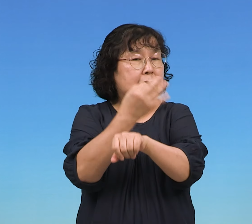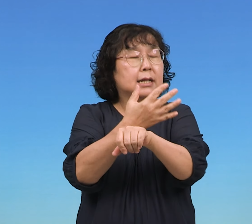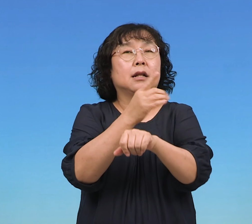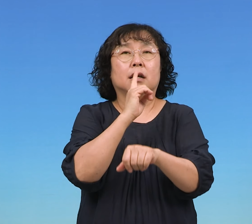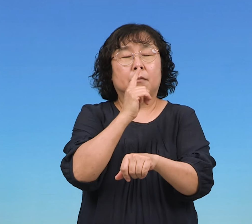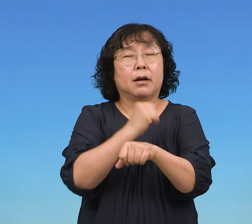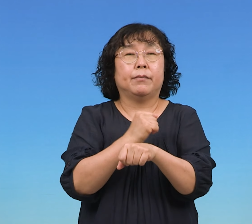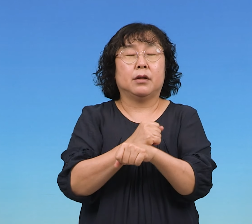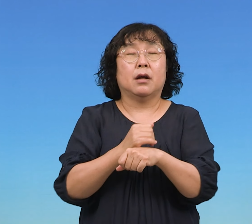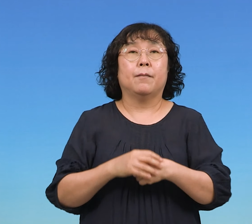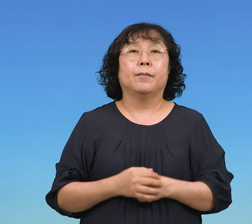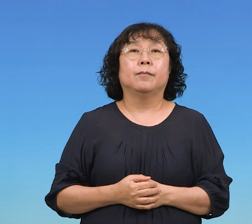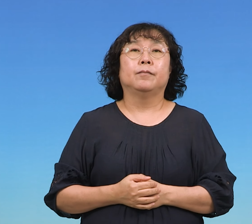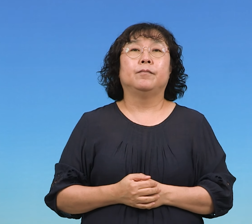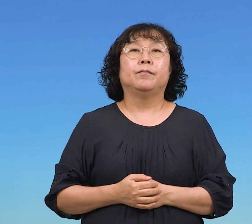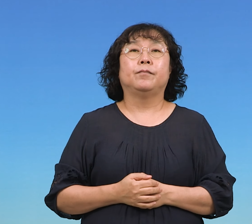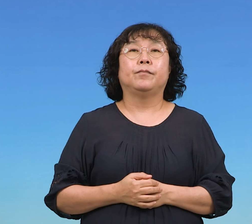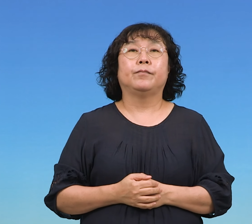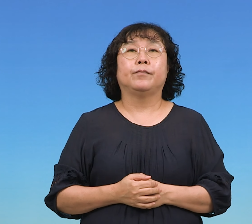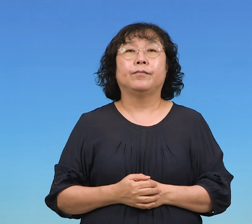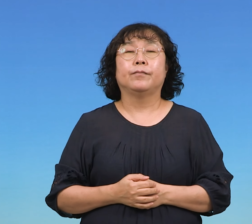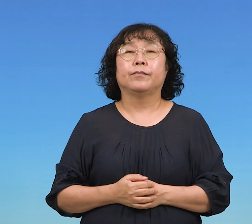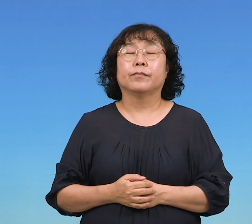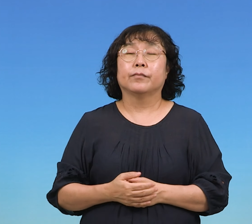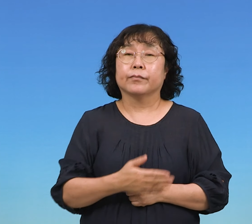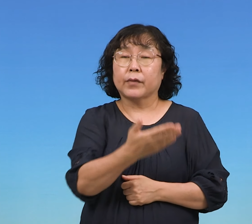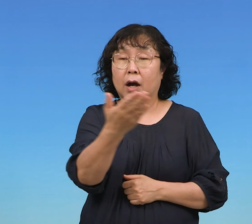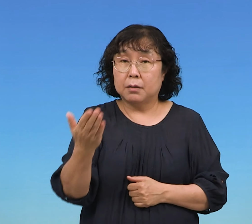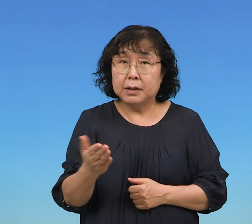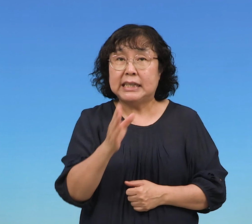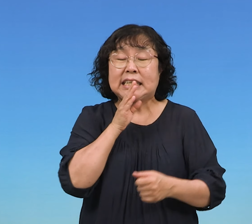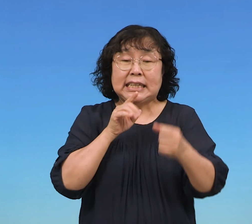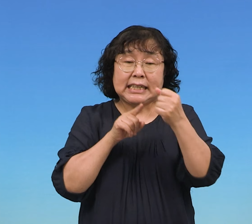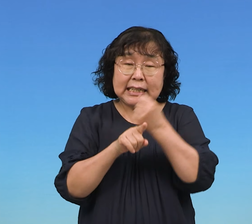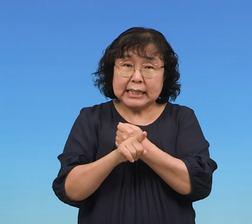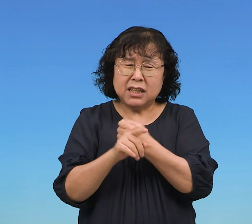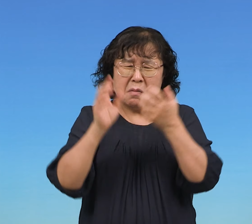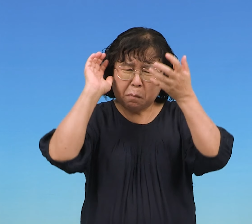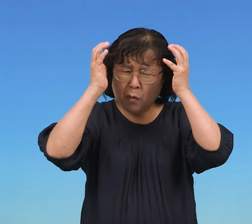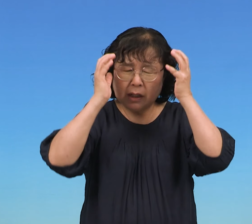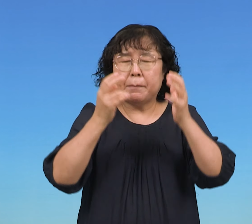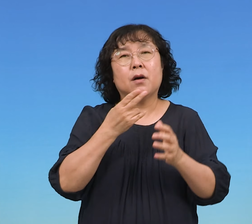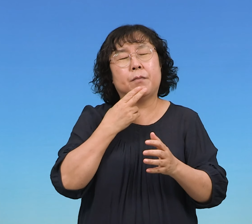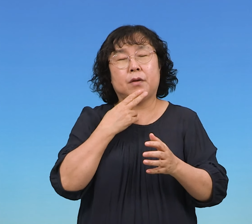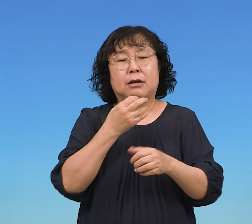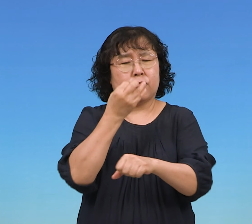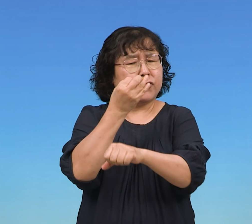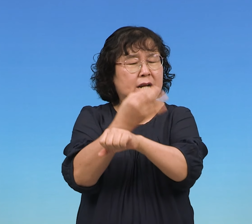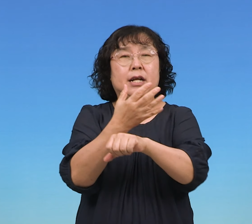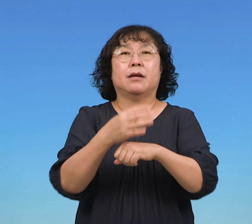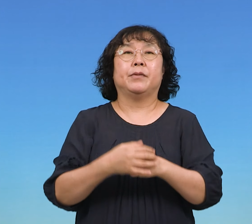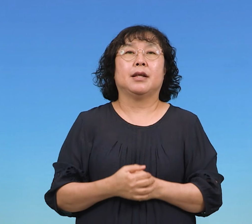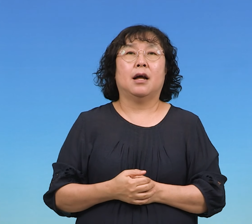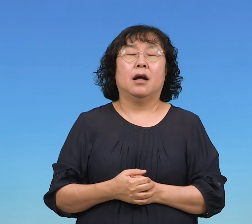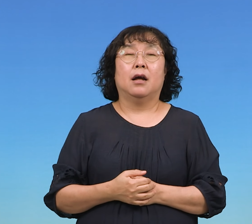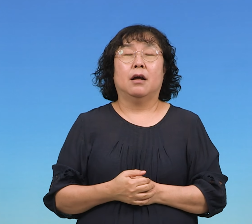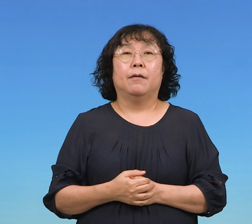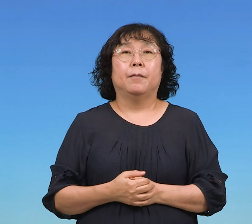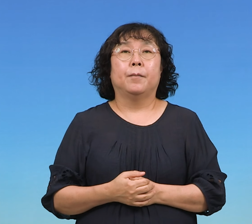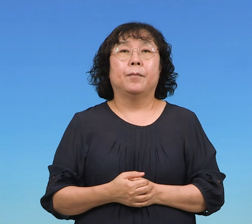거두절미하고 간단한 거예요. 여러분, 진리는 진짜 간단합니다. 이 어린 소녀처럼